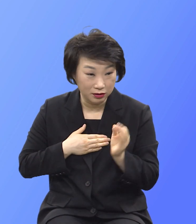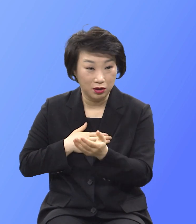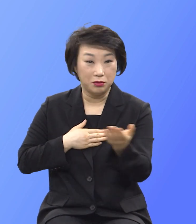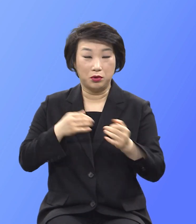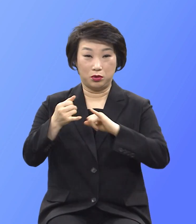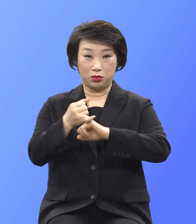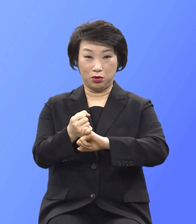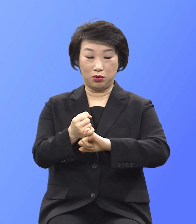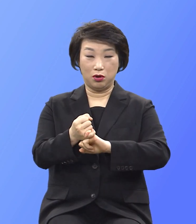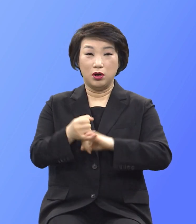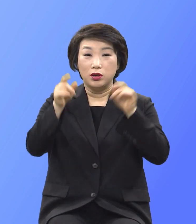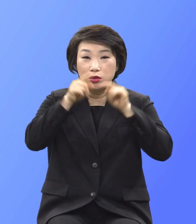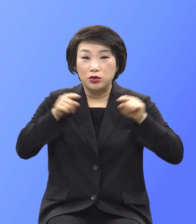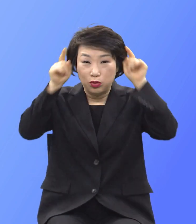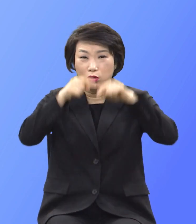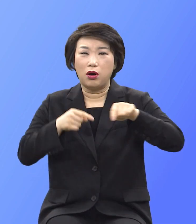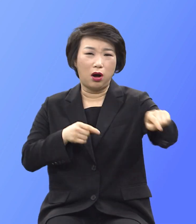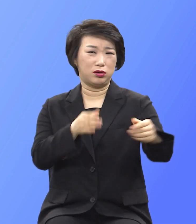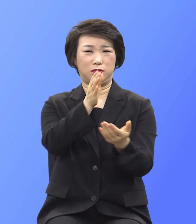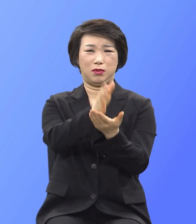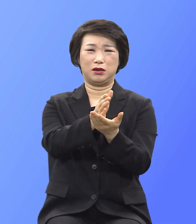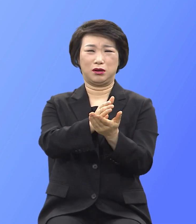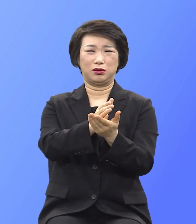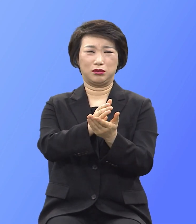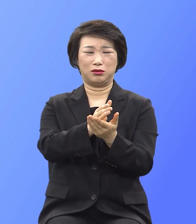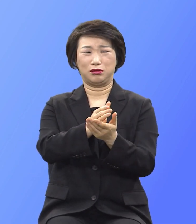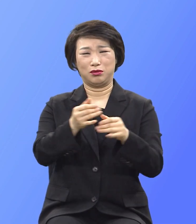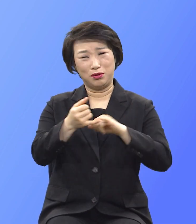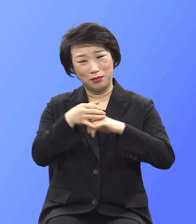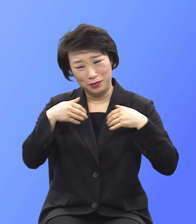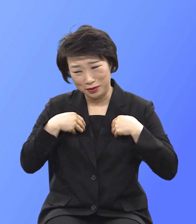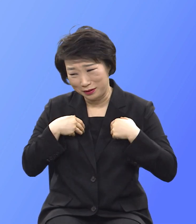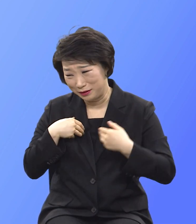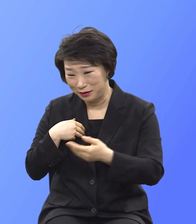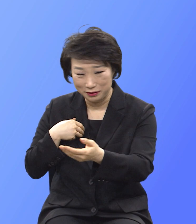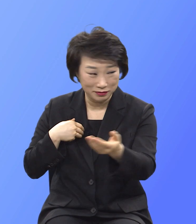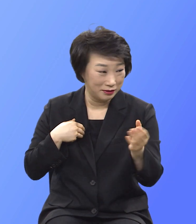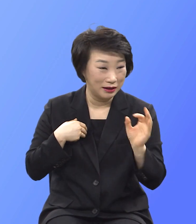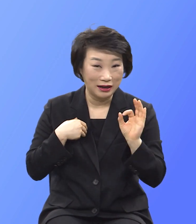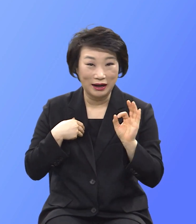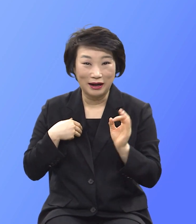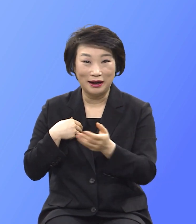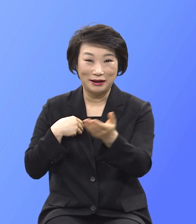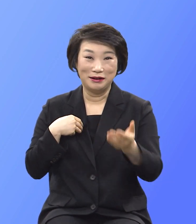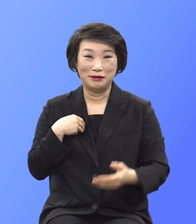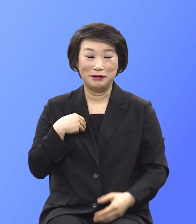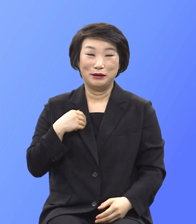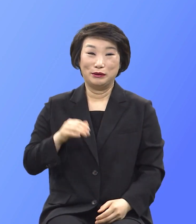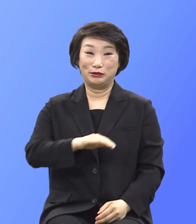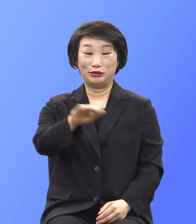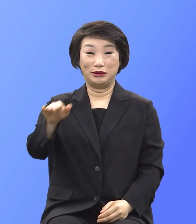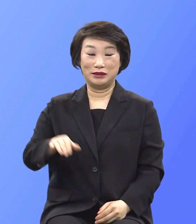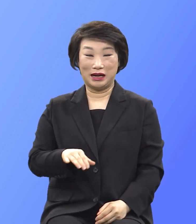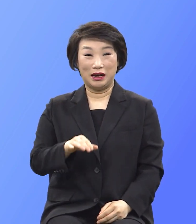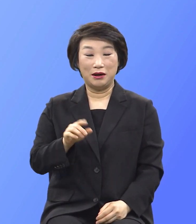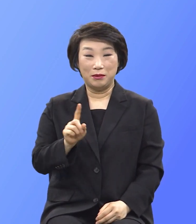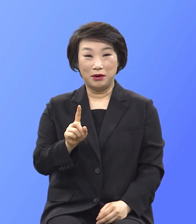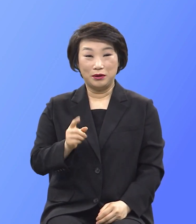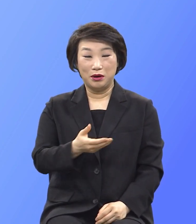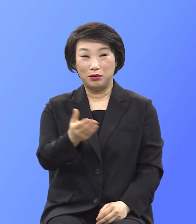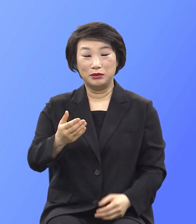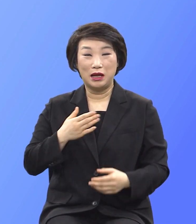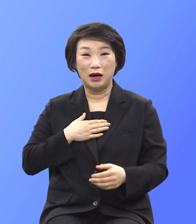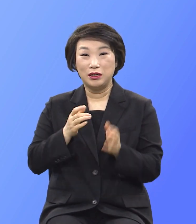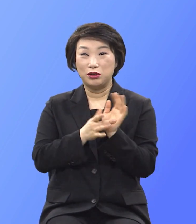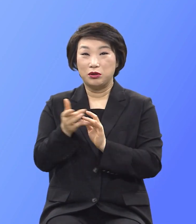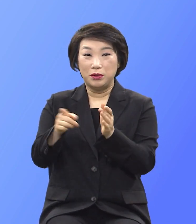무슨 일이 있어도 지옥은 가서는 안 된다. 응? 우리는 어쩌다가